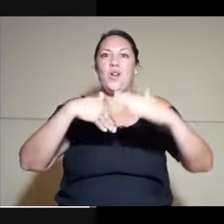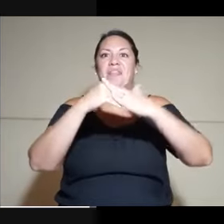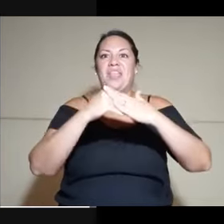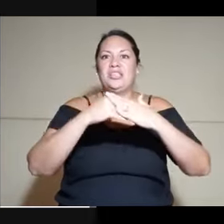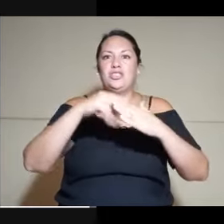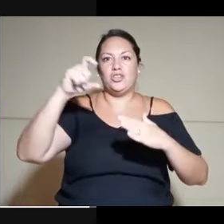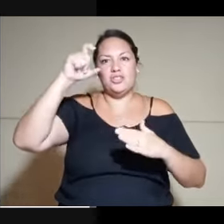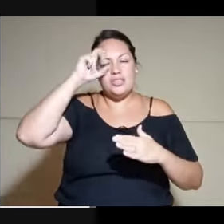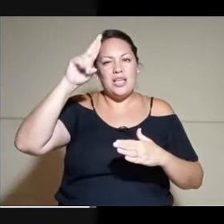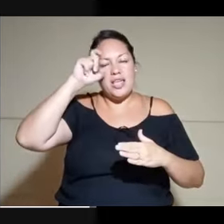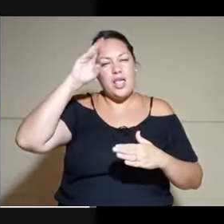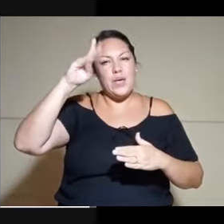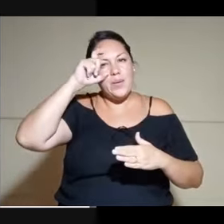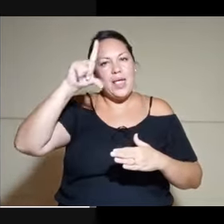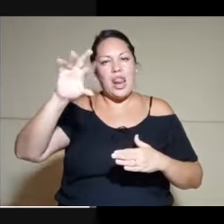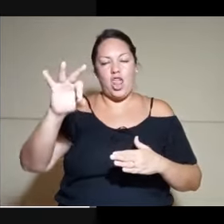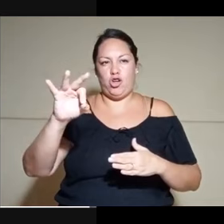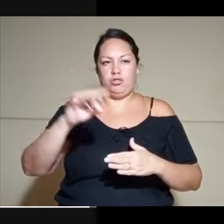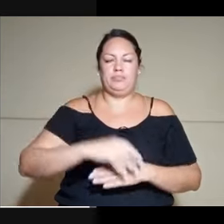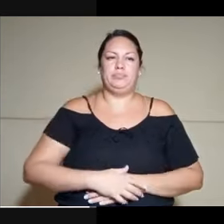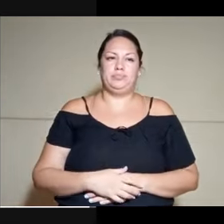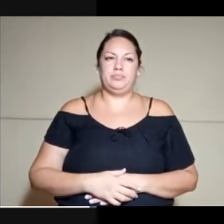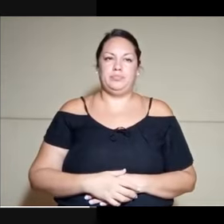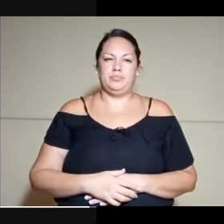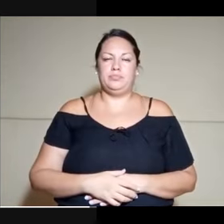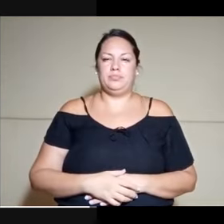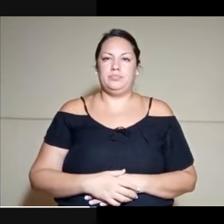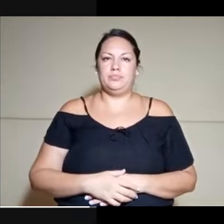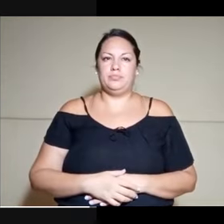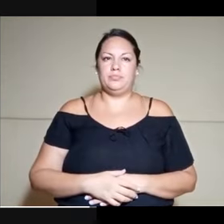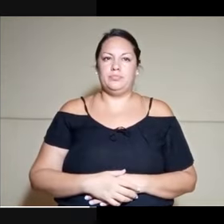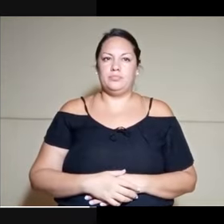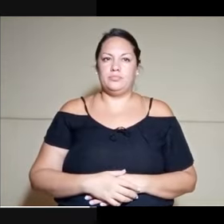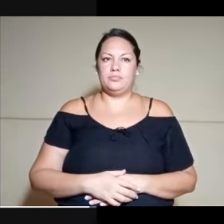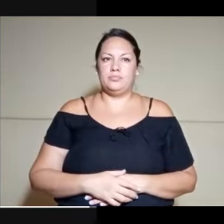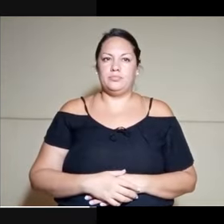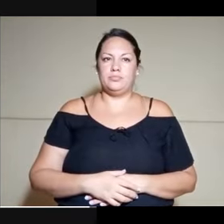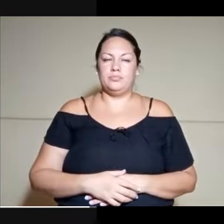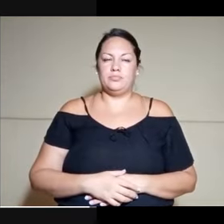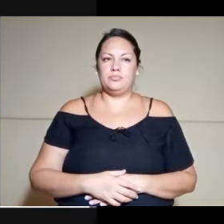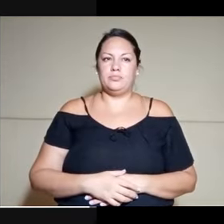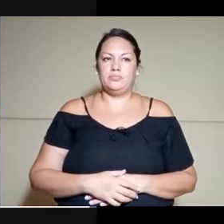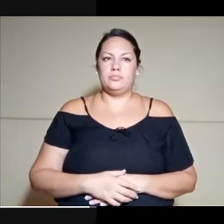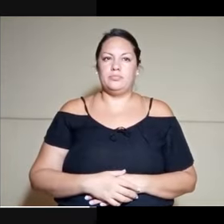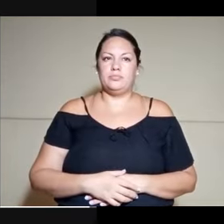cierto? Y arriba el cerebelo, la tienda del cerebelo, que le hace de techo.